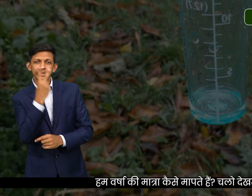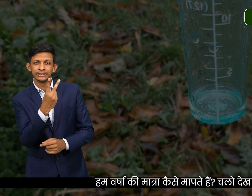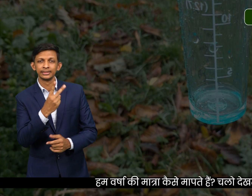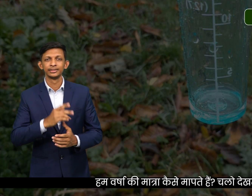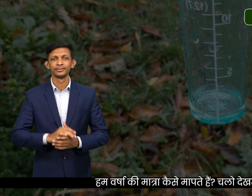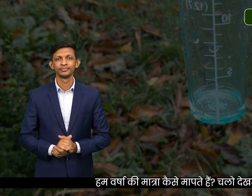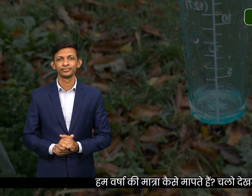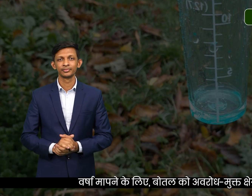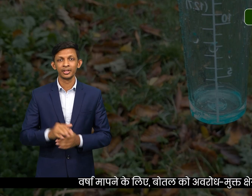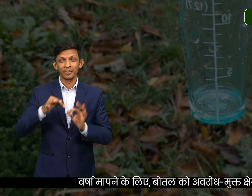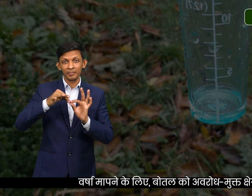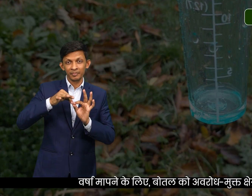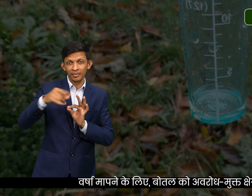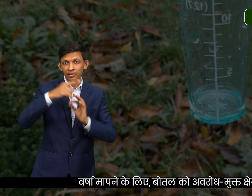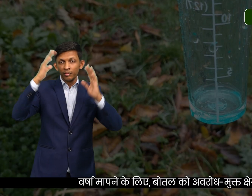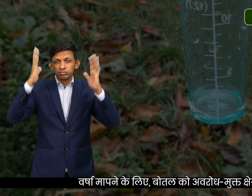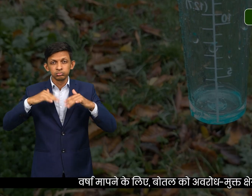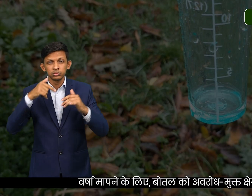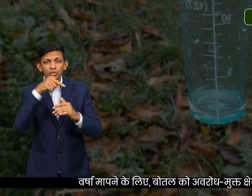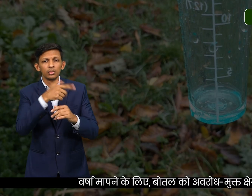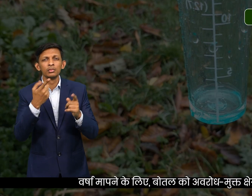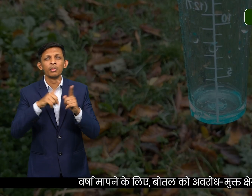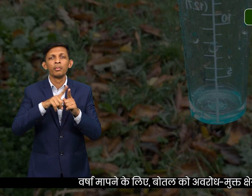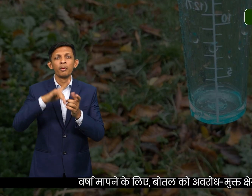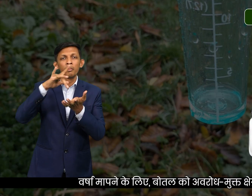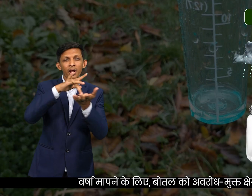हैं। वर्षा मापने के लिए